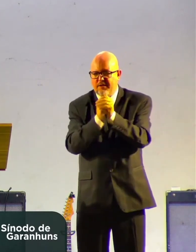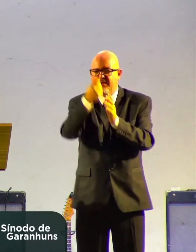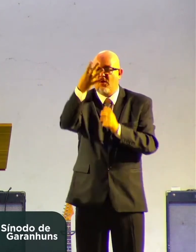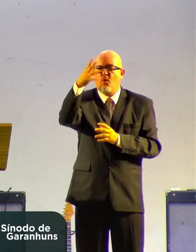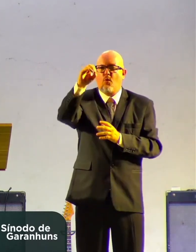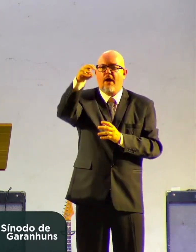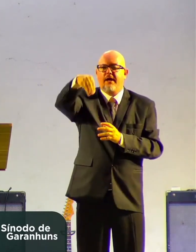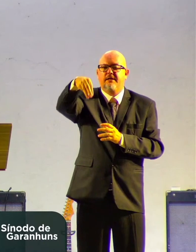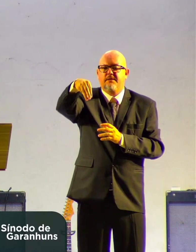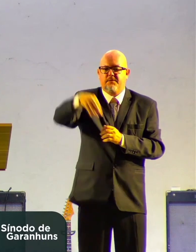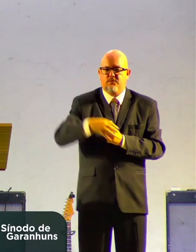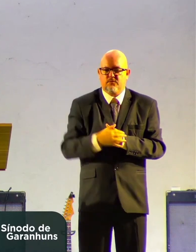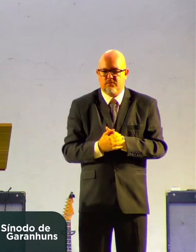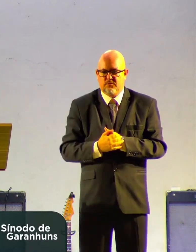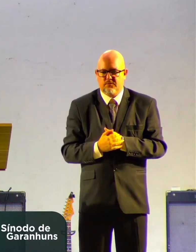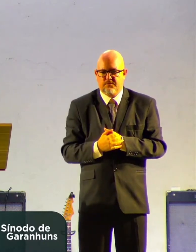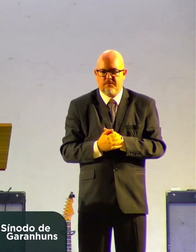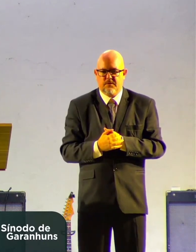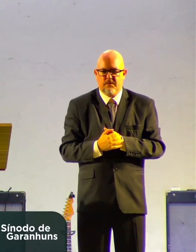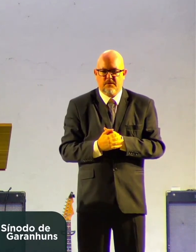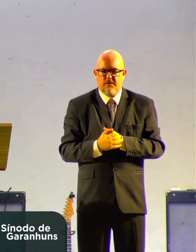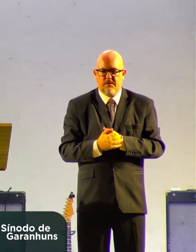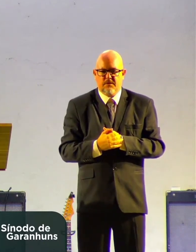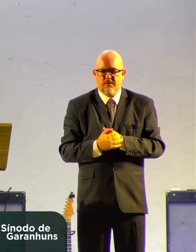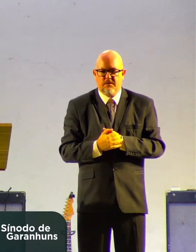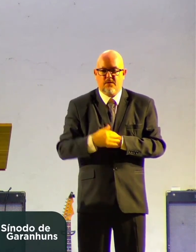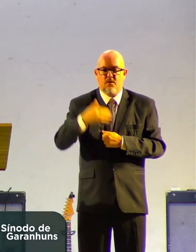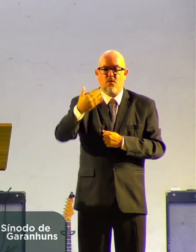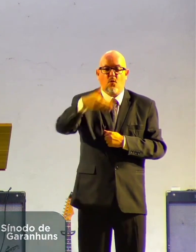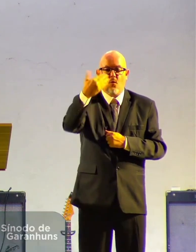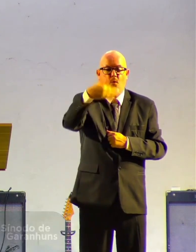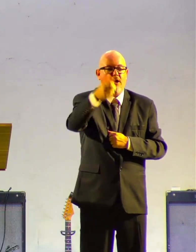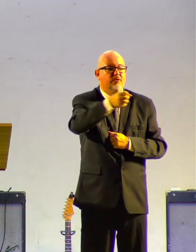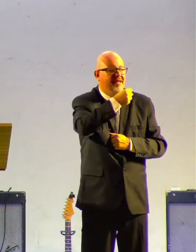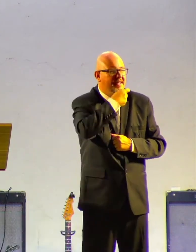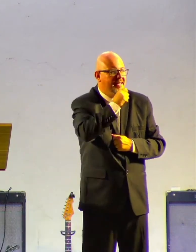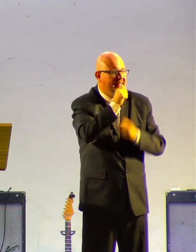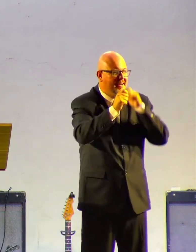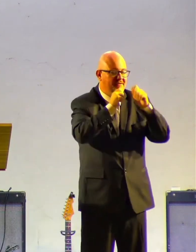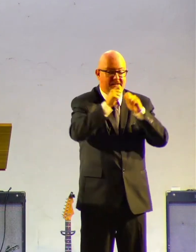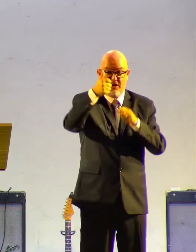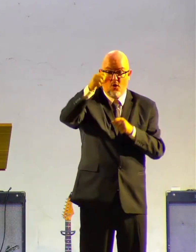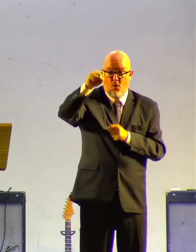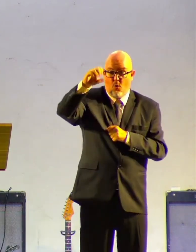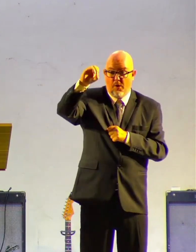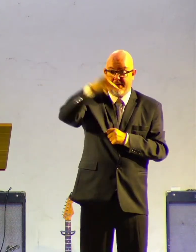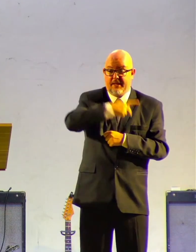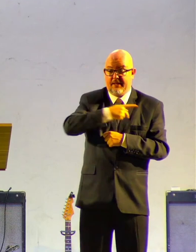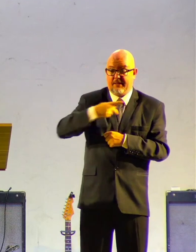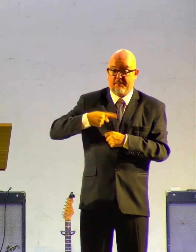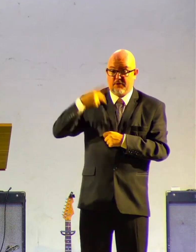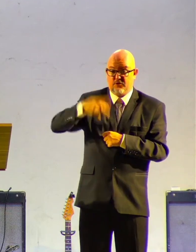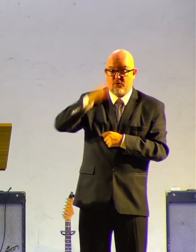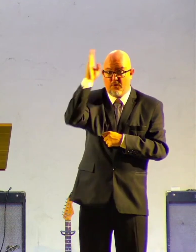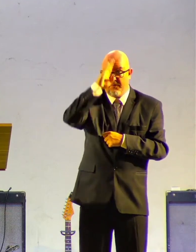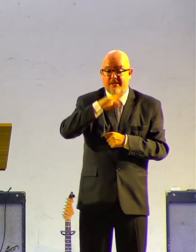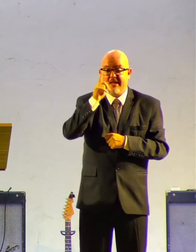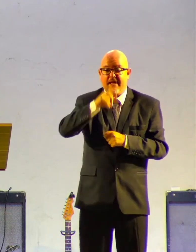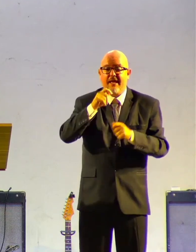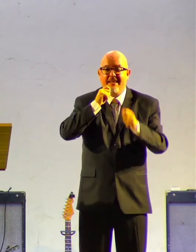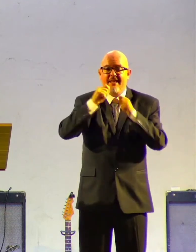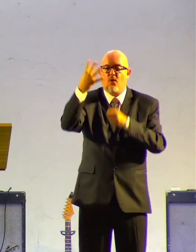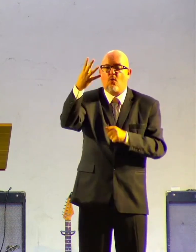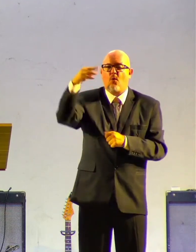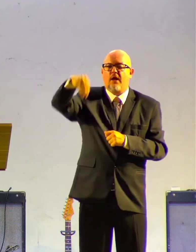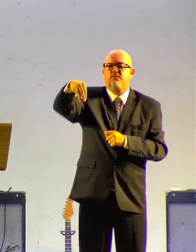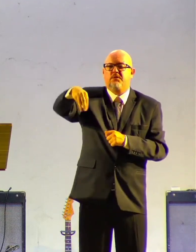40 minutos, mas quando ele foi dar uma entrevista para 80 pastores brasileiros, ele deu uma entrevista de